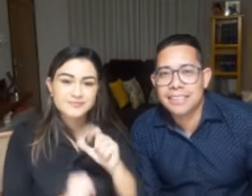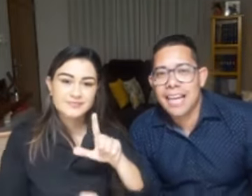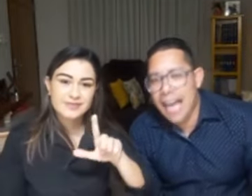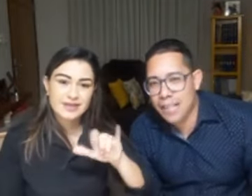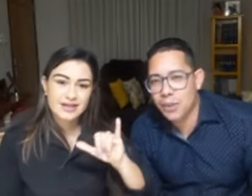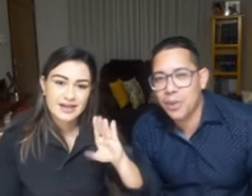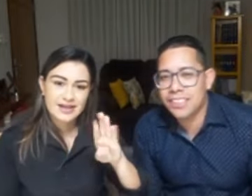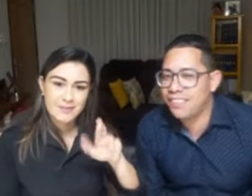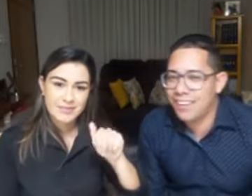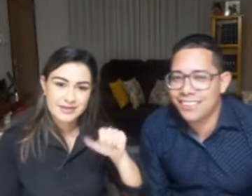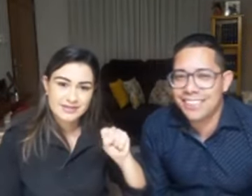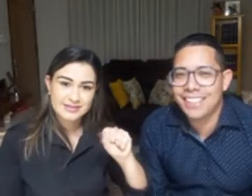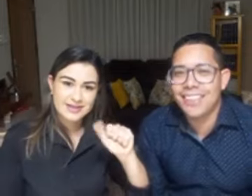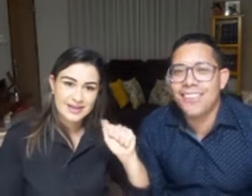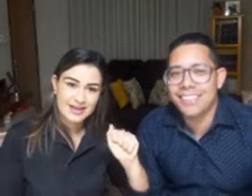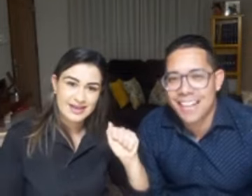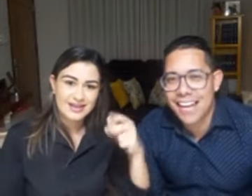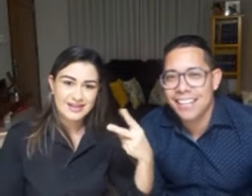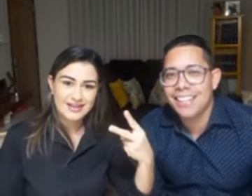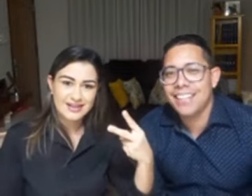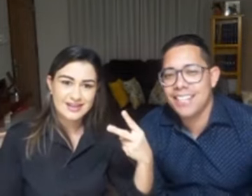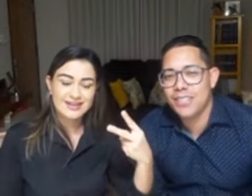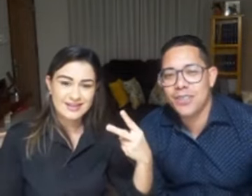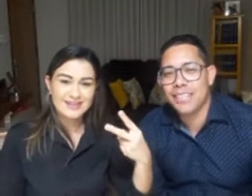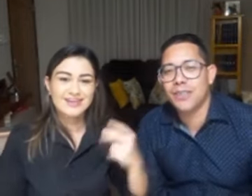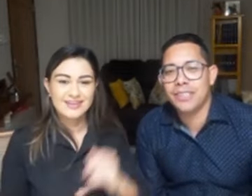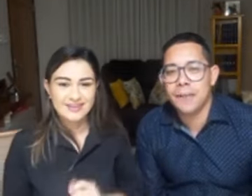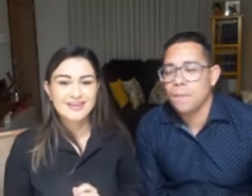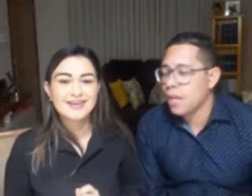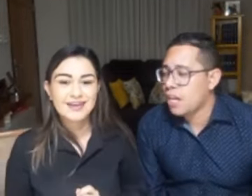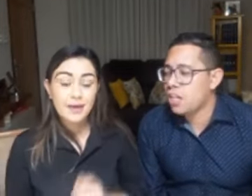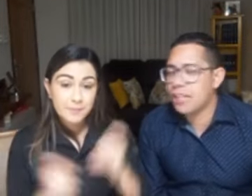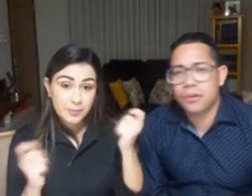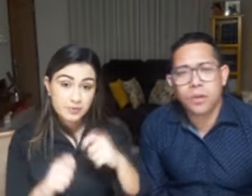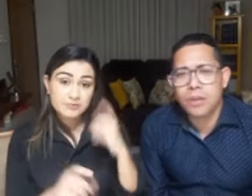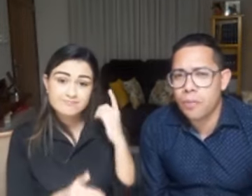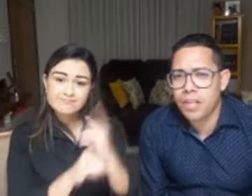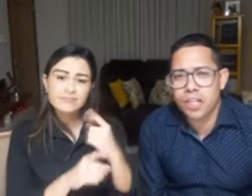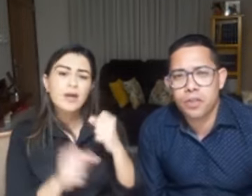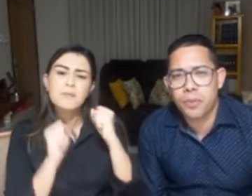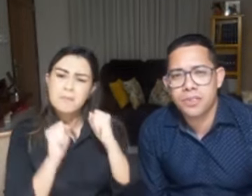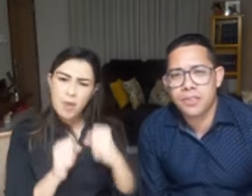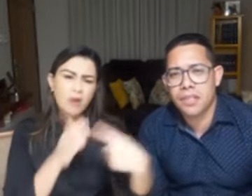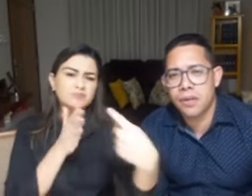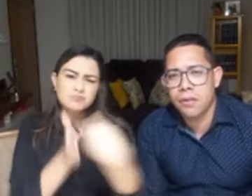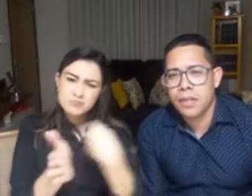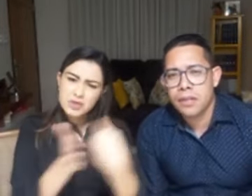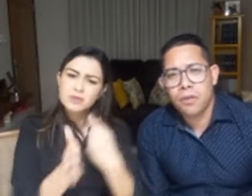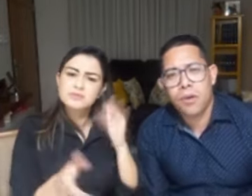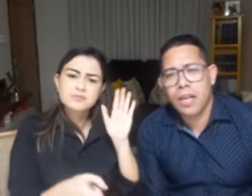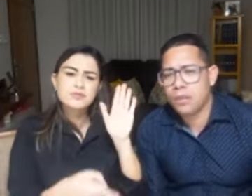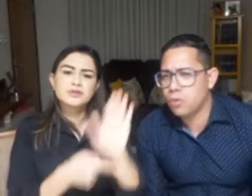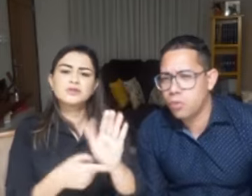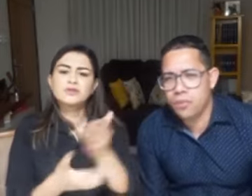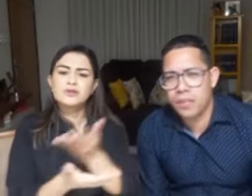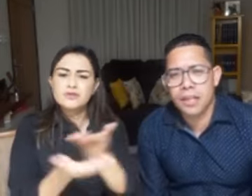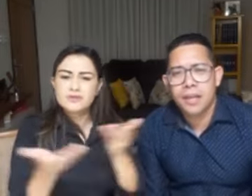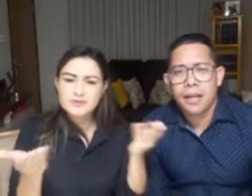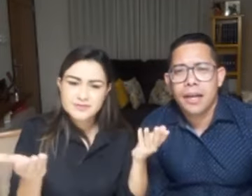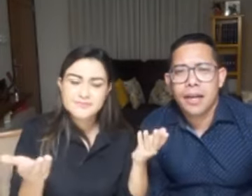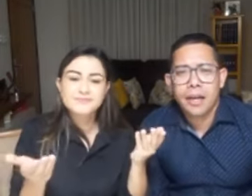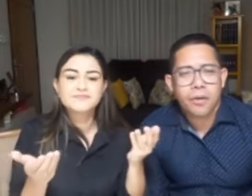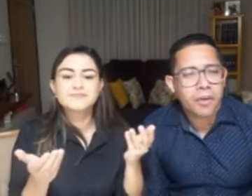Libras A2, Libras, você vai conseguir encontrar. Isso, A2. A gente está totalmente à disposição. Então, qualquer